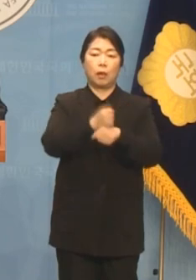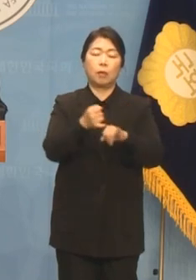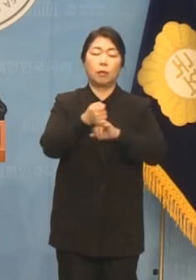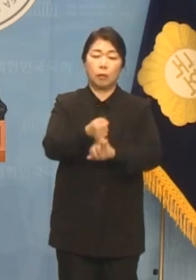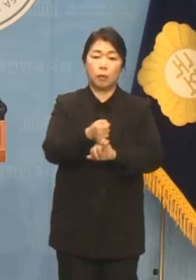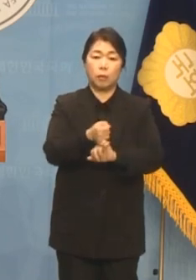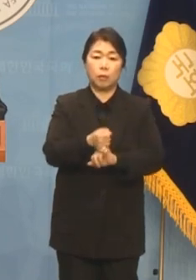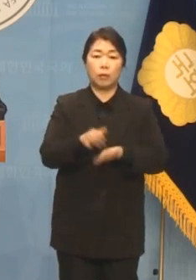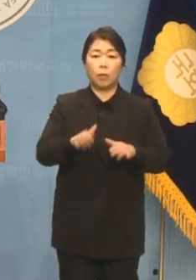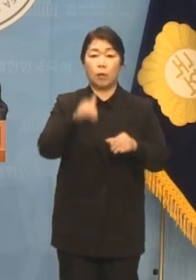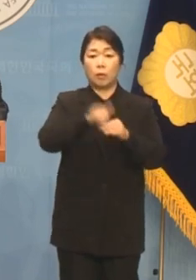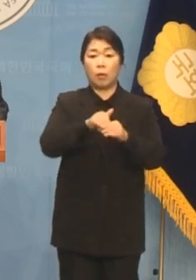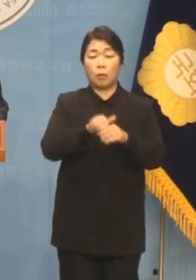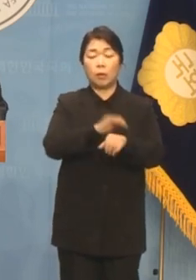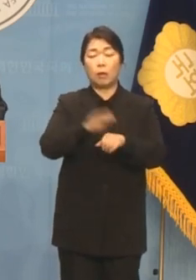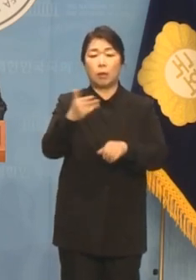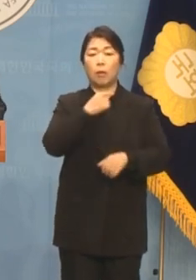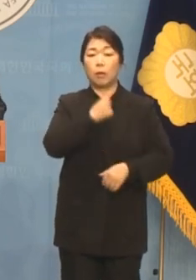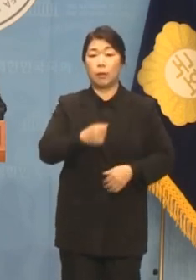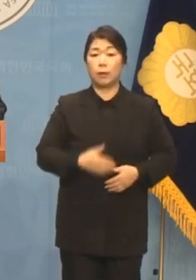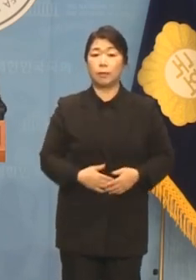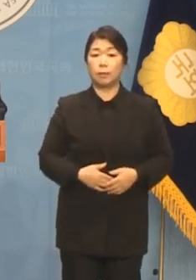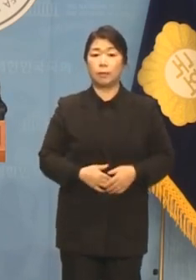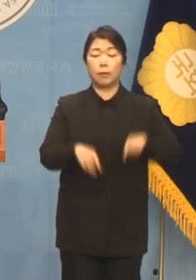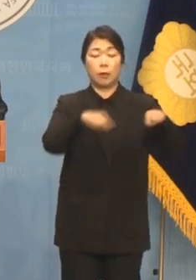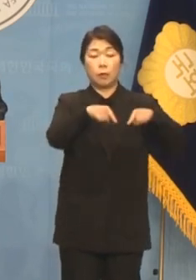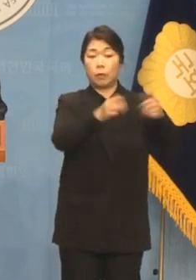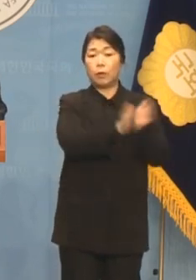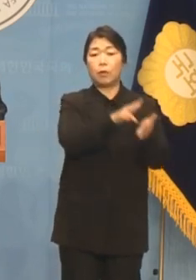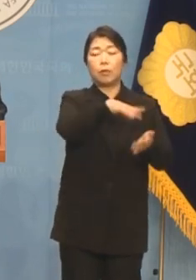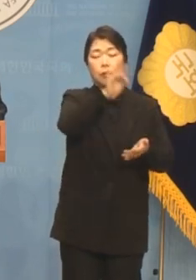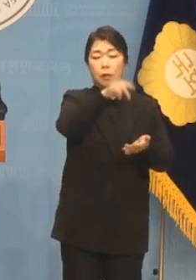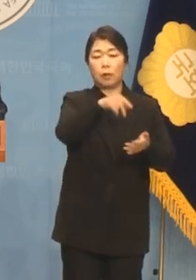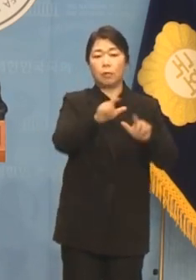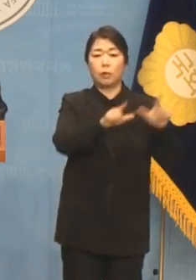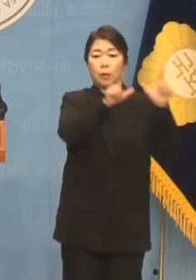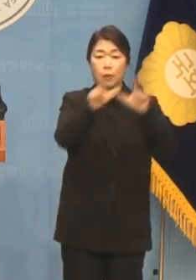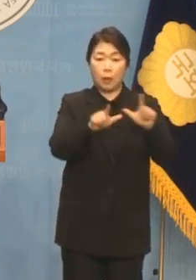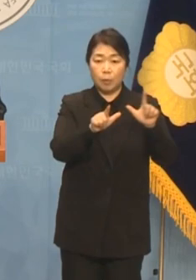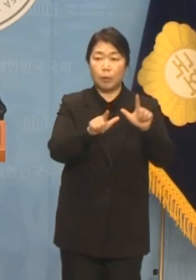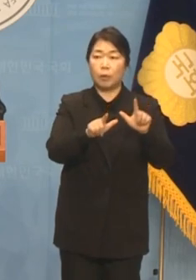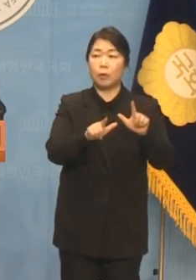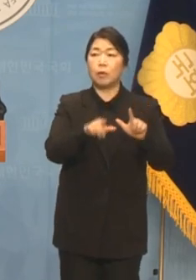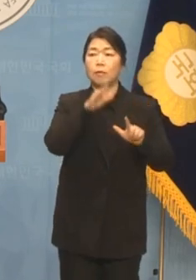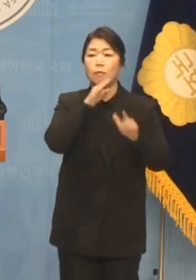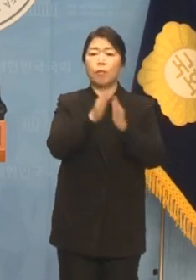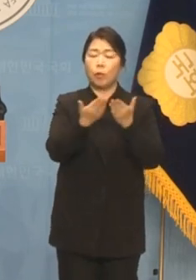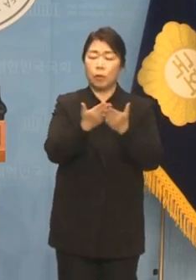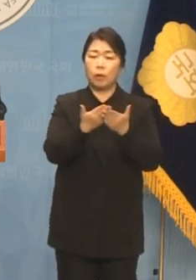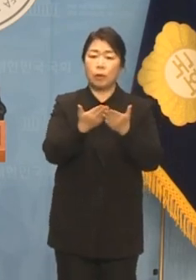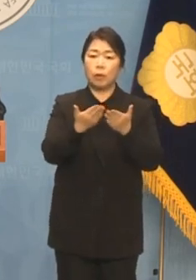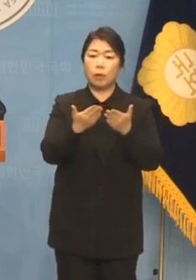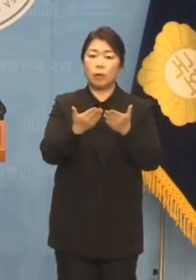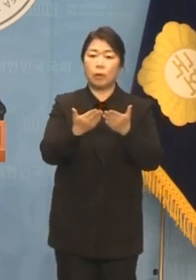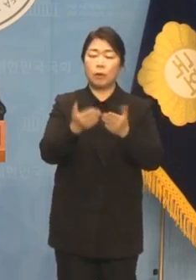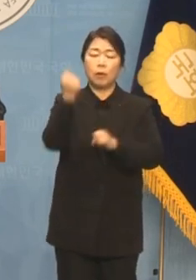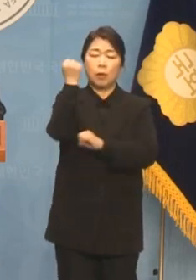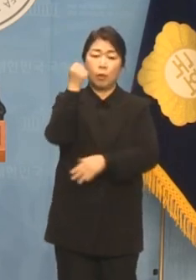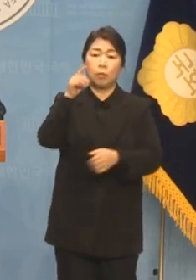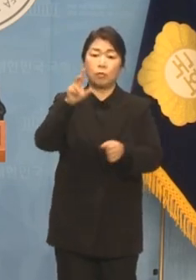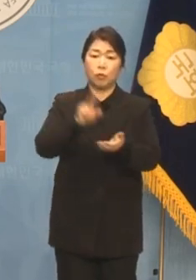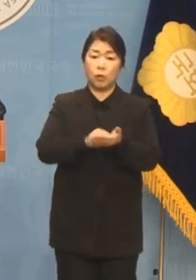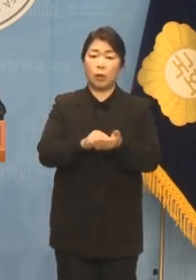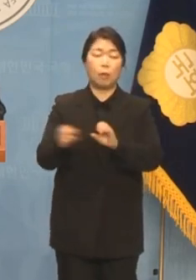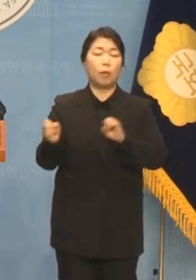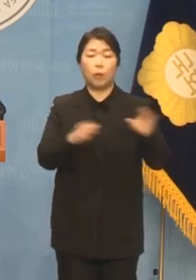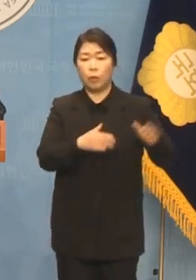선거가 싫어지기 바랍니다 정치권이 민생의 본질적이고 근원적인 문제는